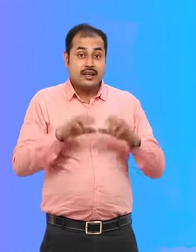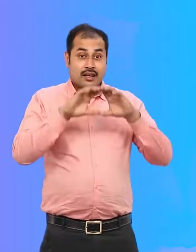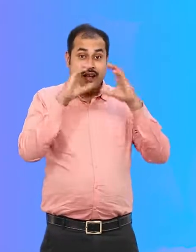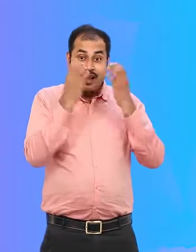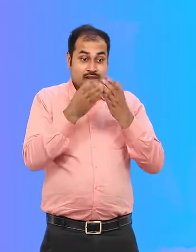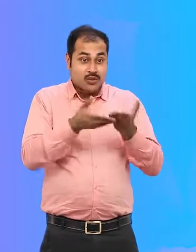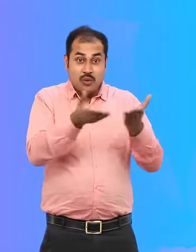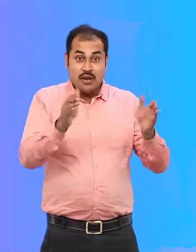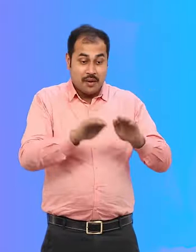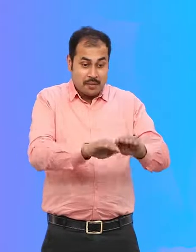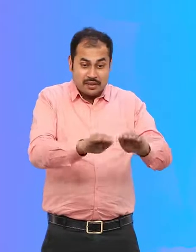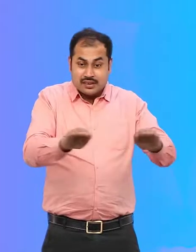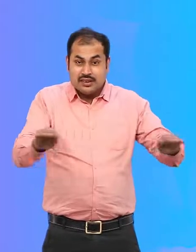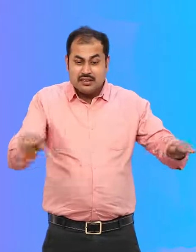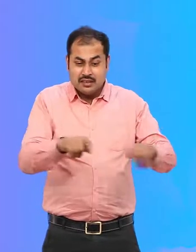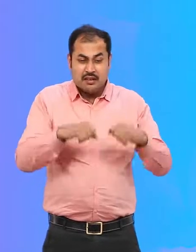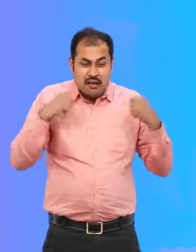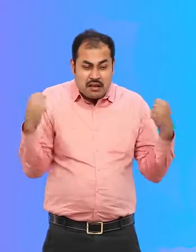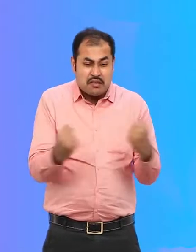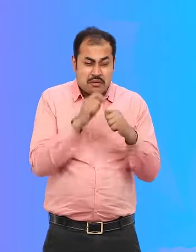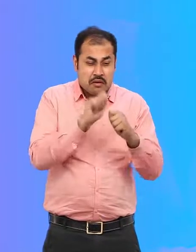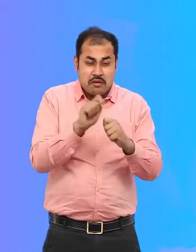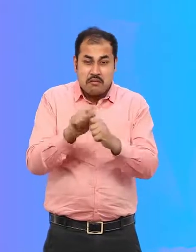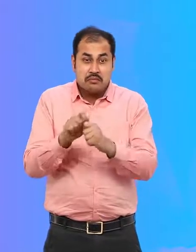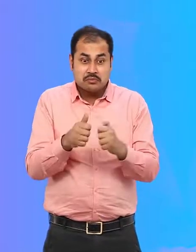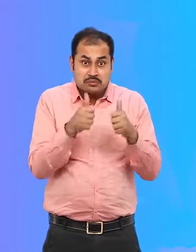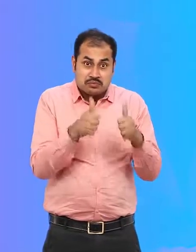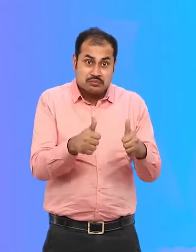के लिए पुरस्कार के रूप में हमेशा टॉफी देती हैं